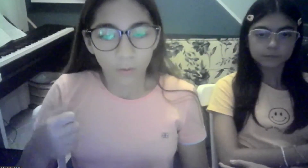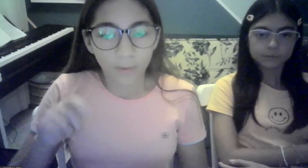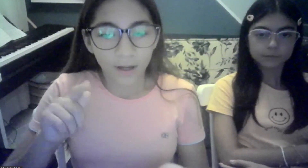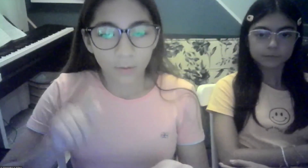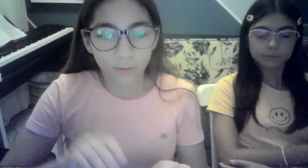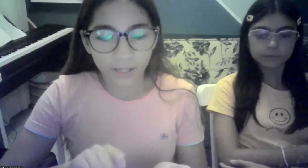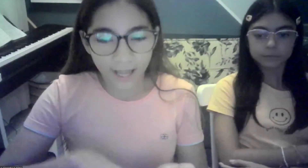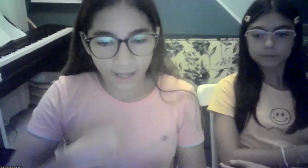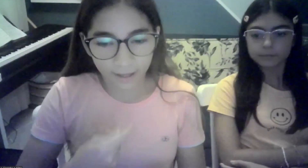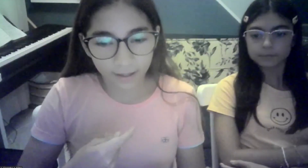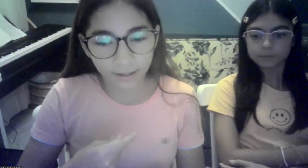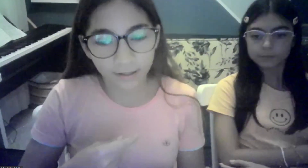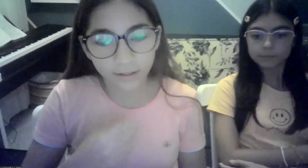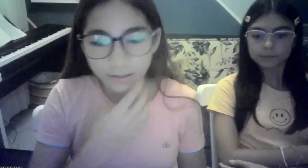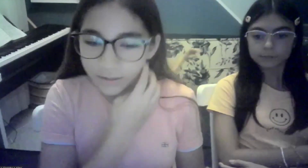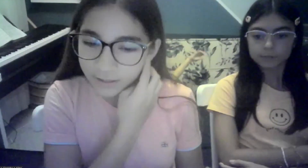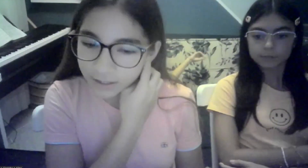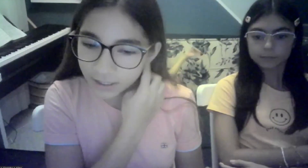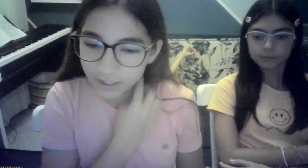uma colher